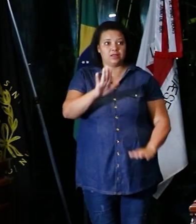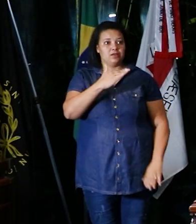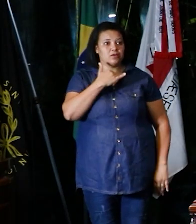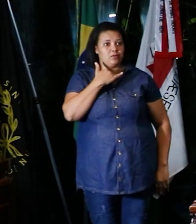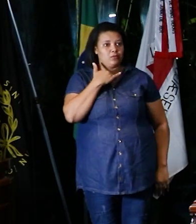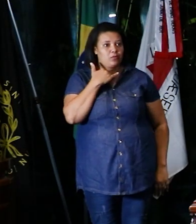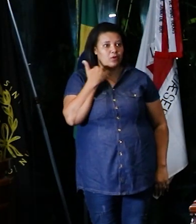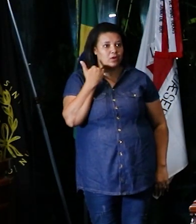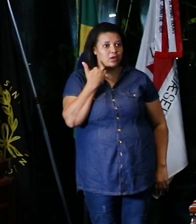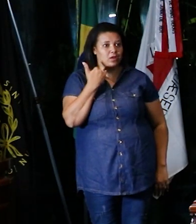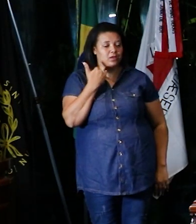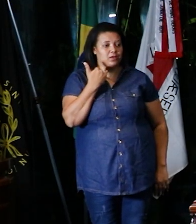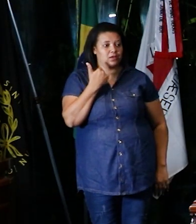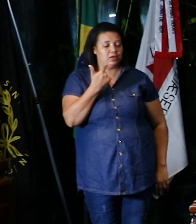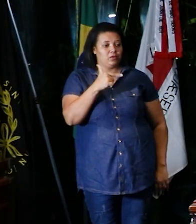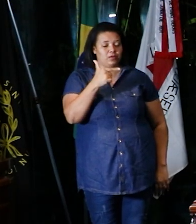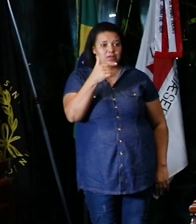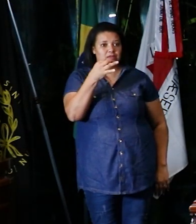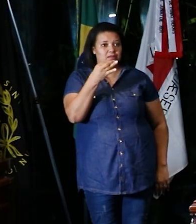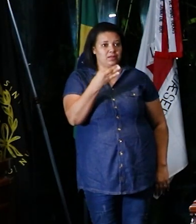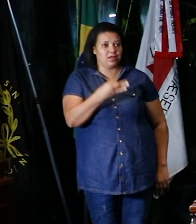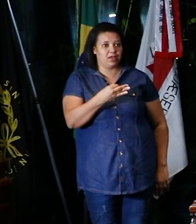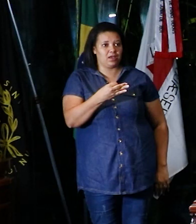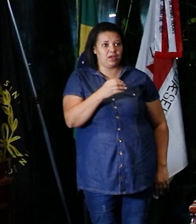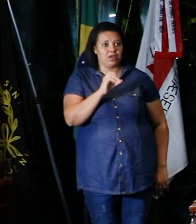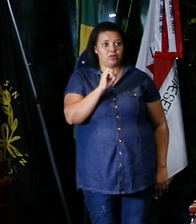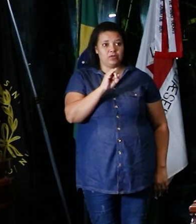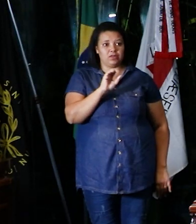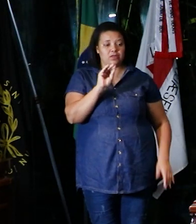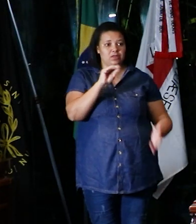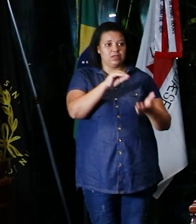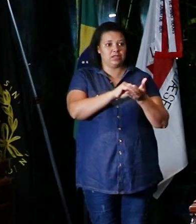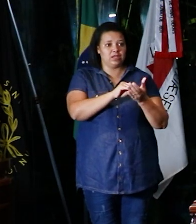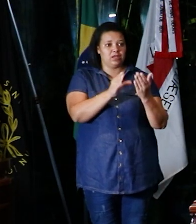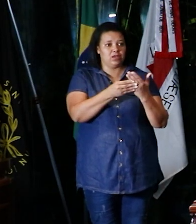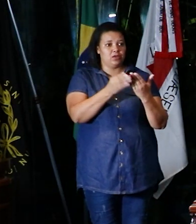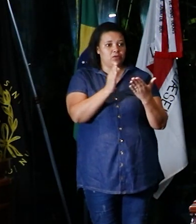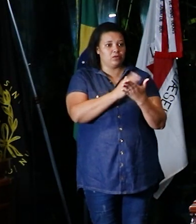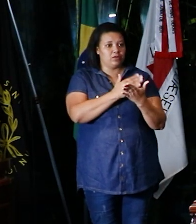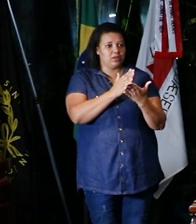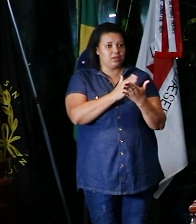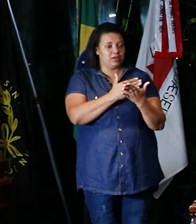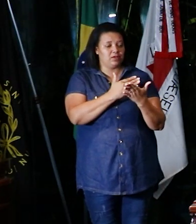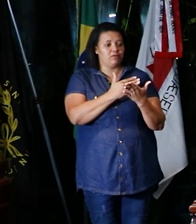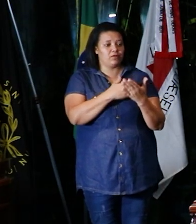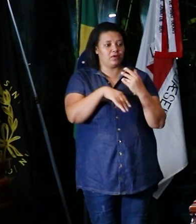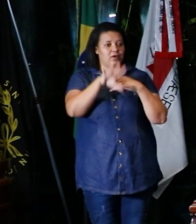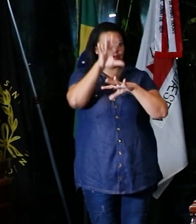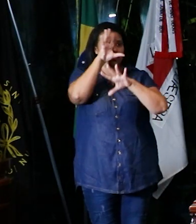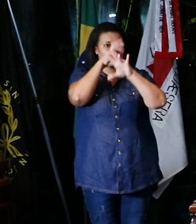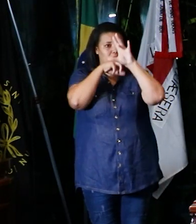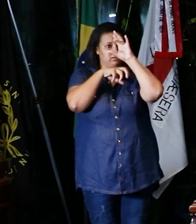não classifico que está lá no livro Contos de Aprendiz.